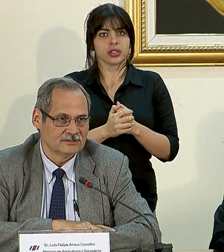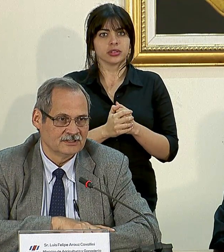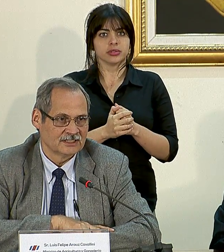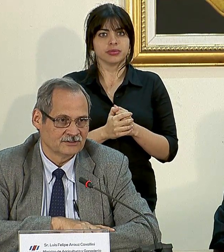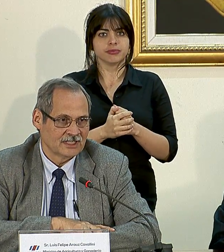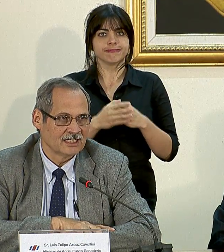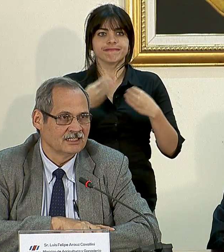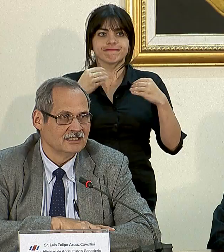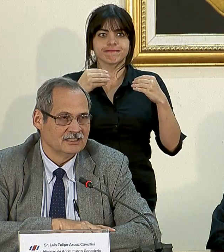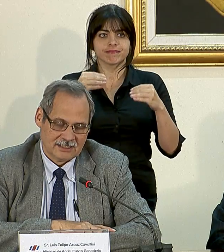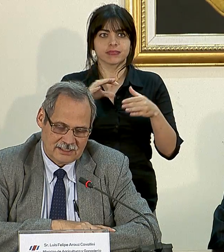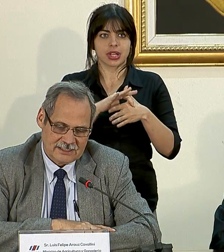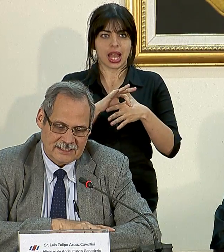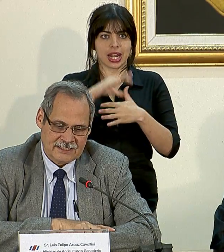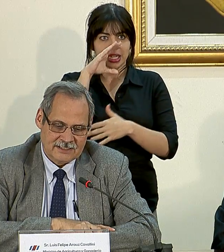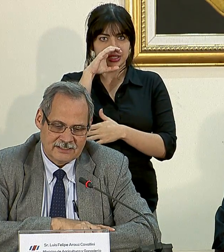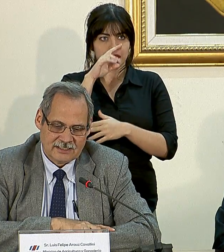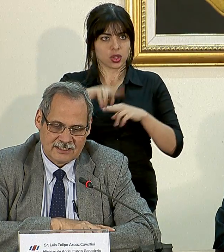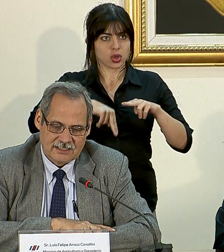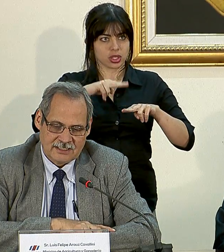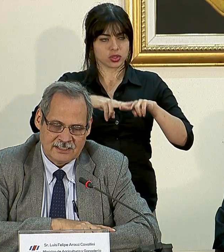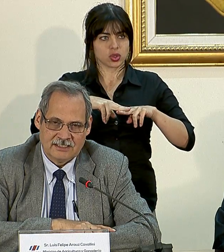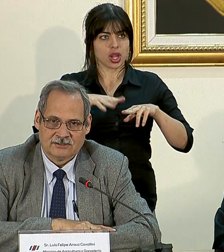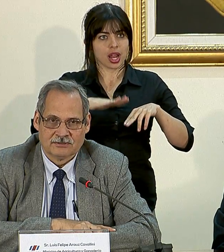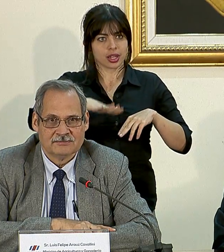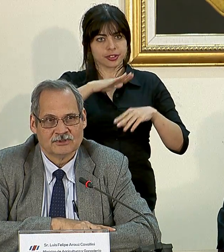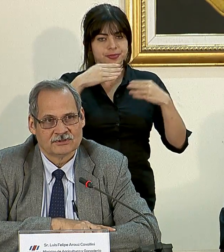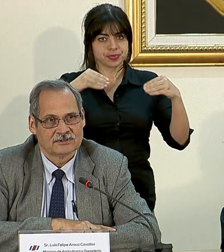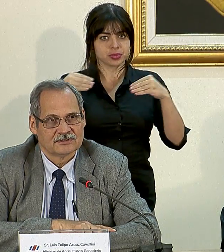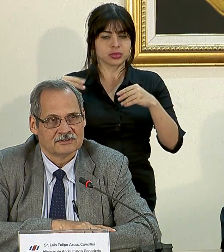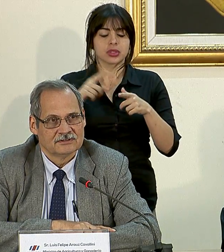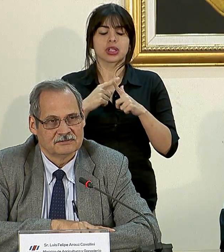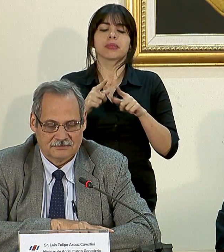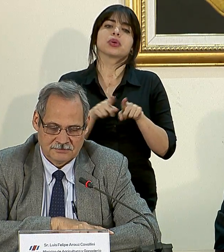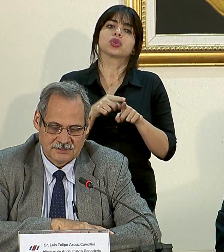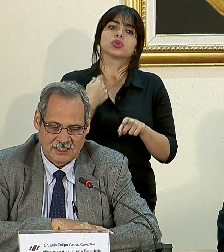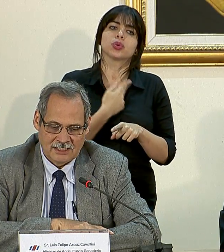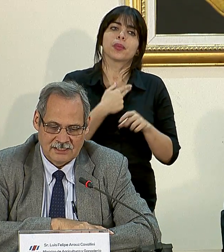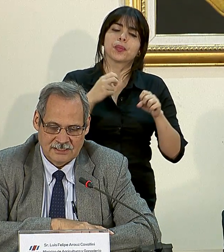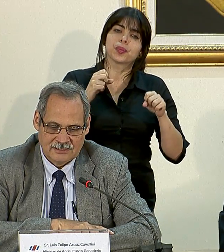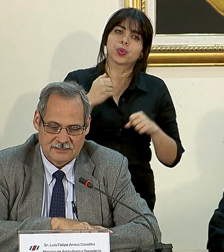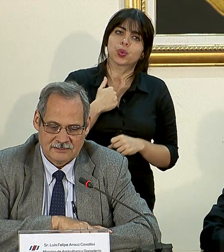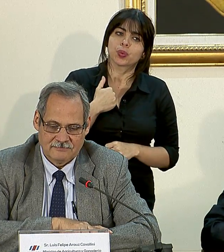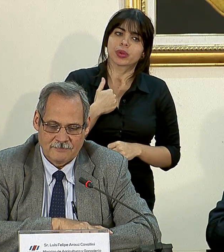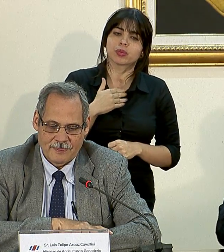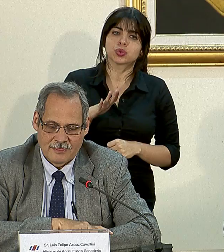cerdo nacional. Y tuvimos una